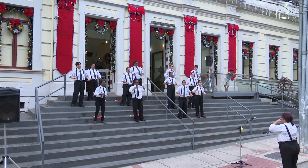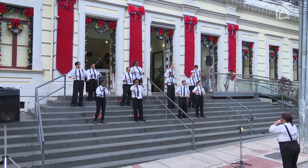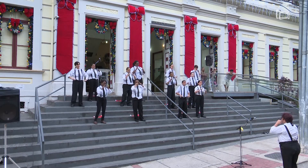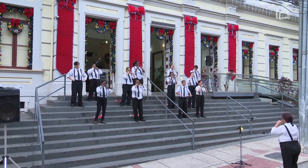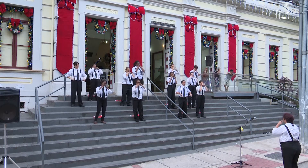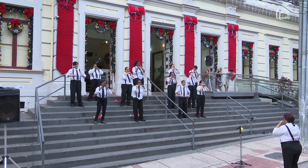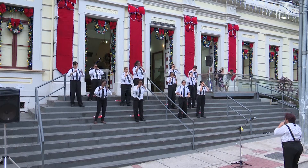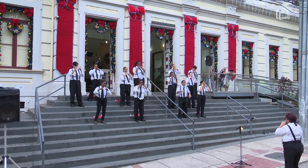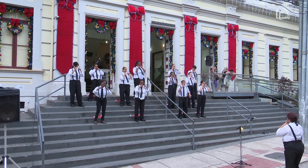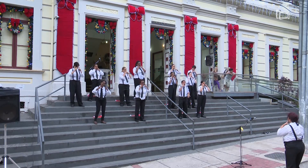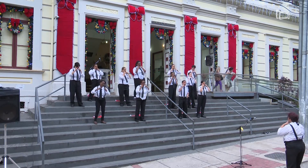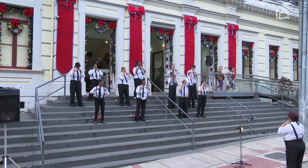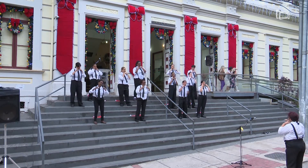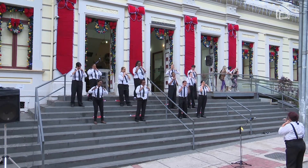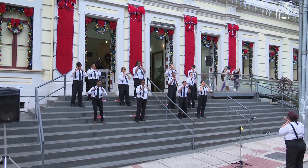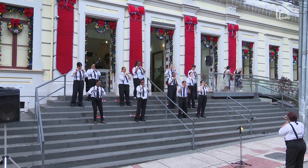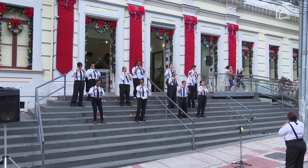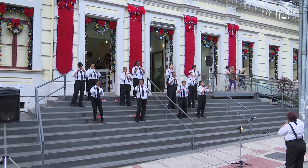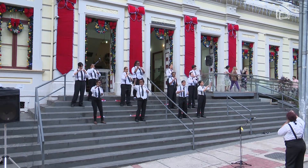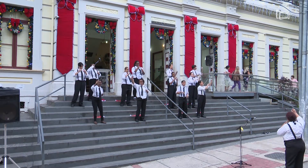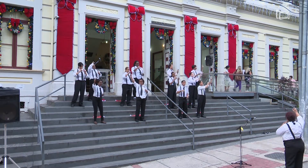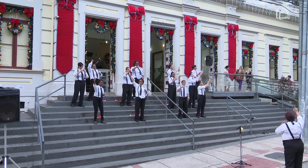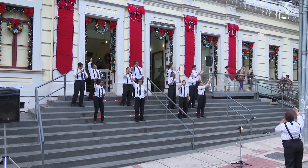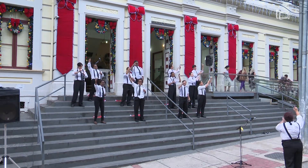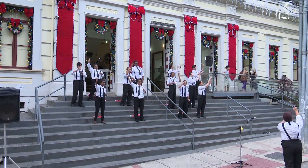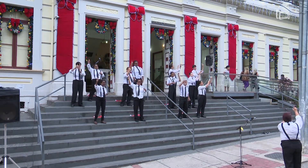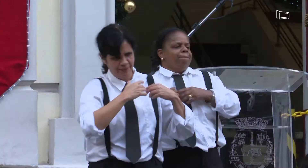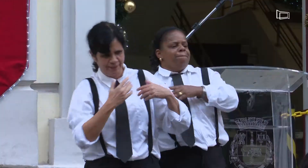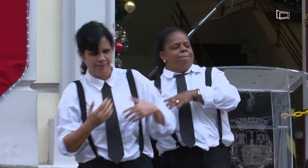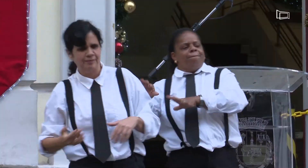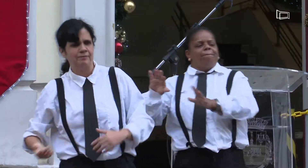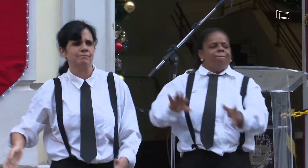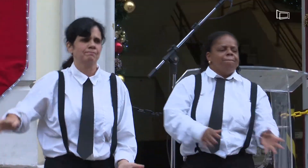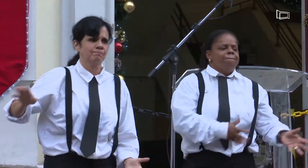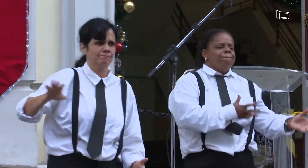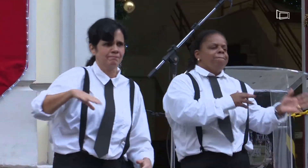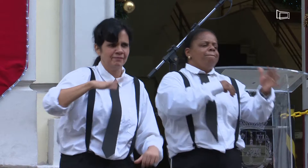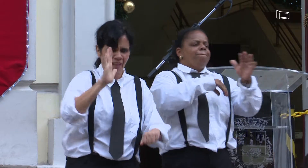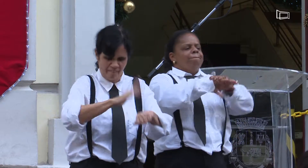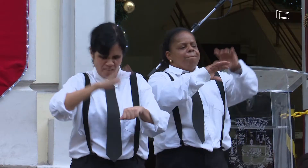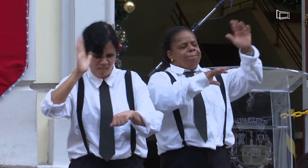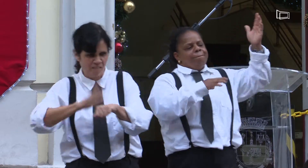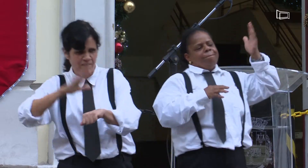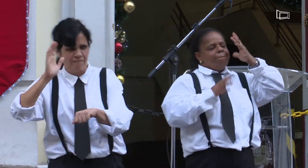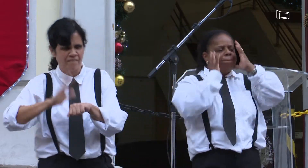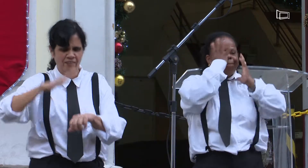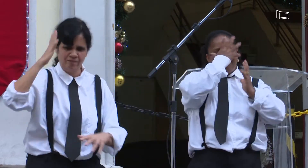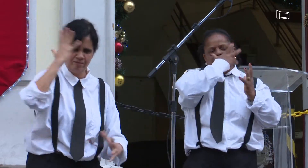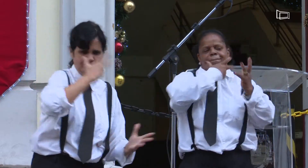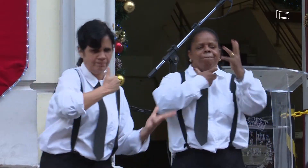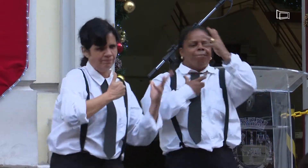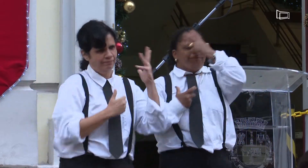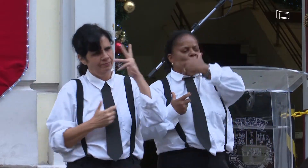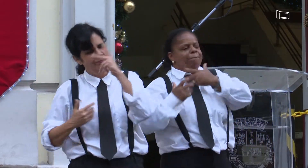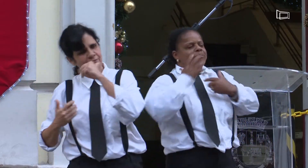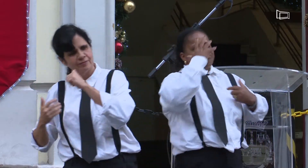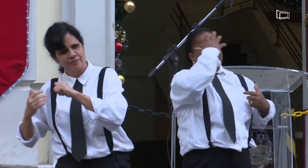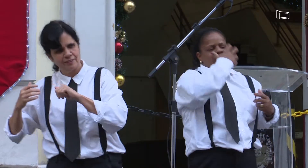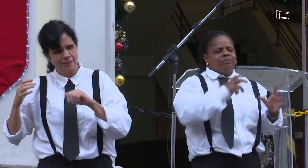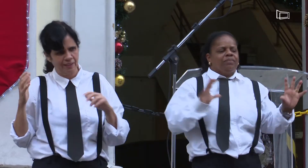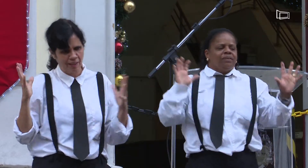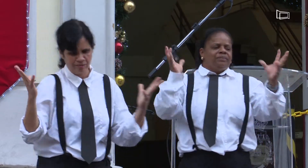Um momento especial tomou conta das escadarias da Câmara. No dia 13 de dezembro, o coral da Pastoral do Surdo, da